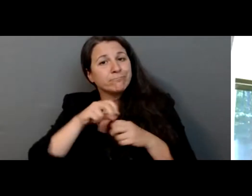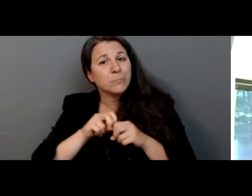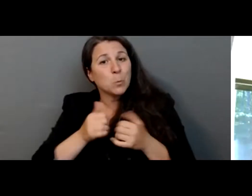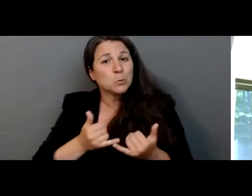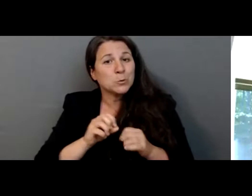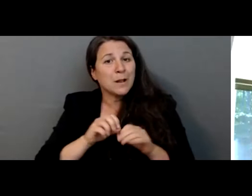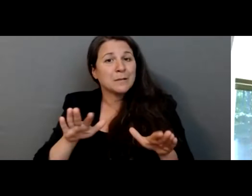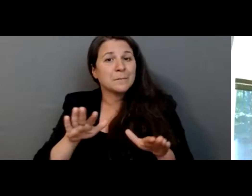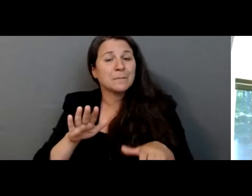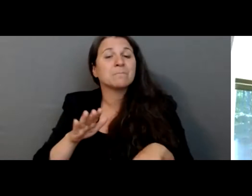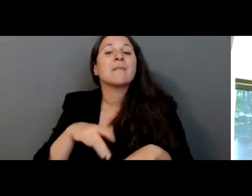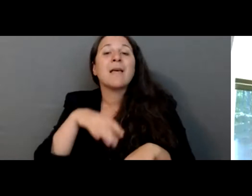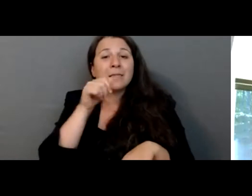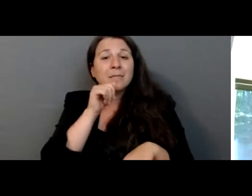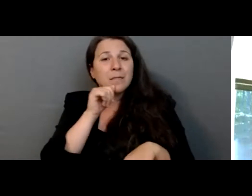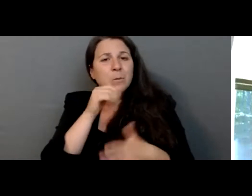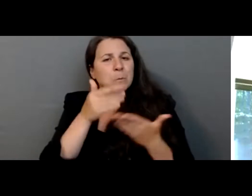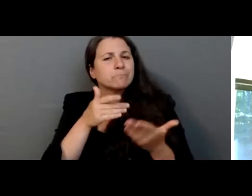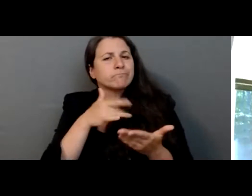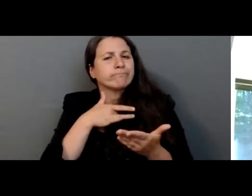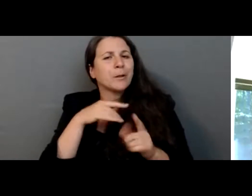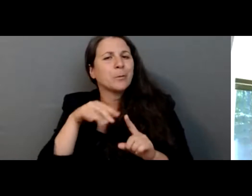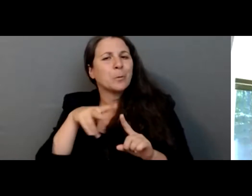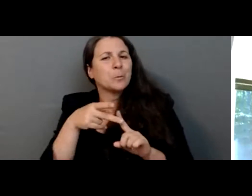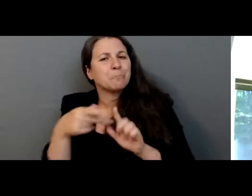une deuxième prestation plus tard dans